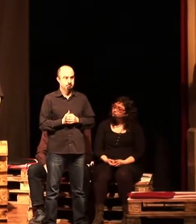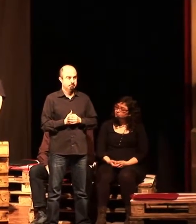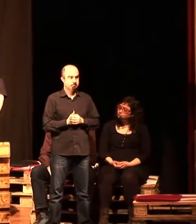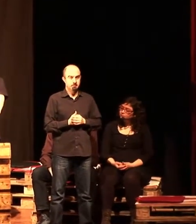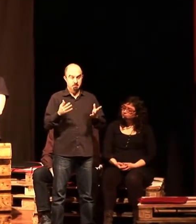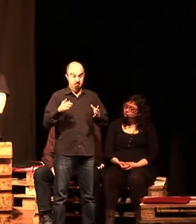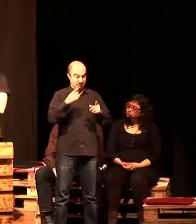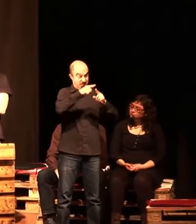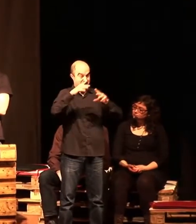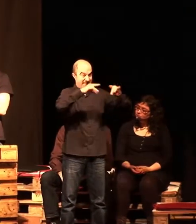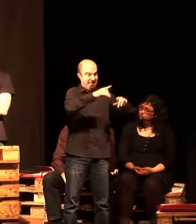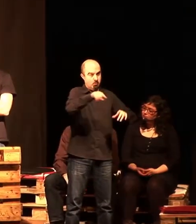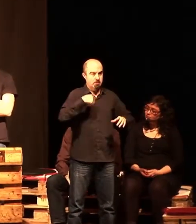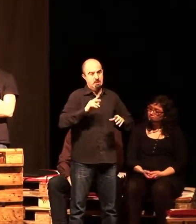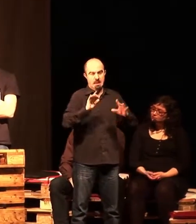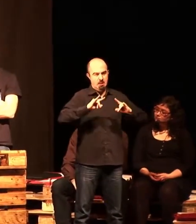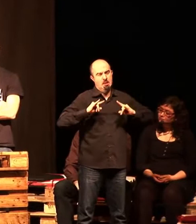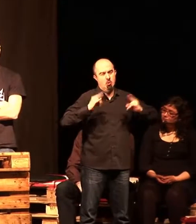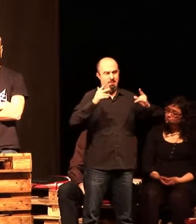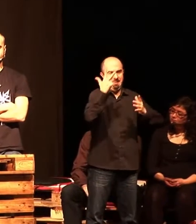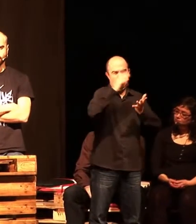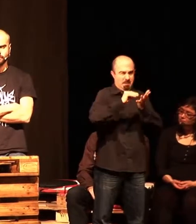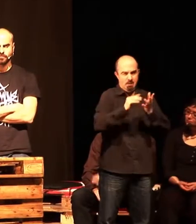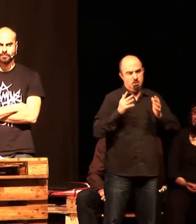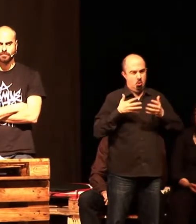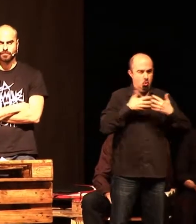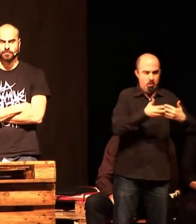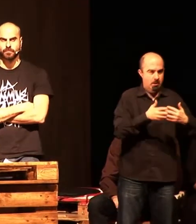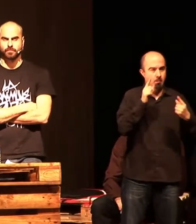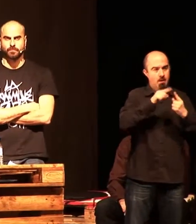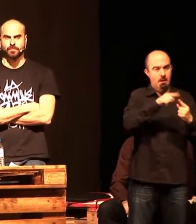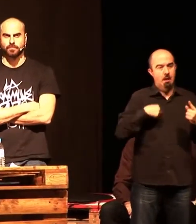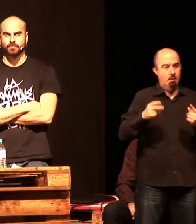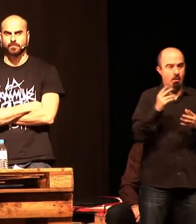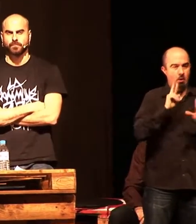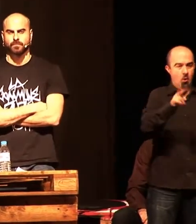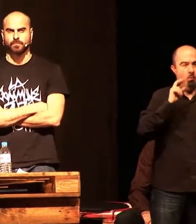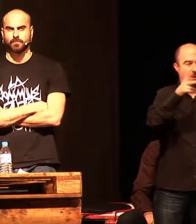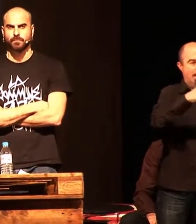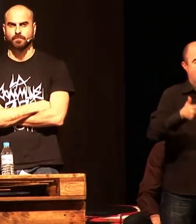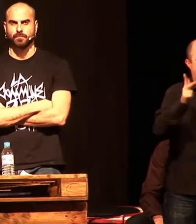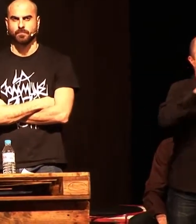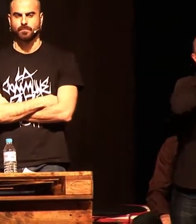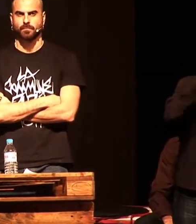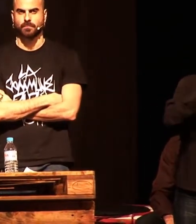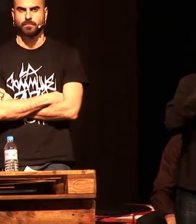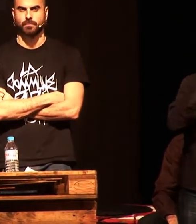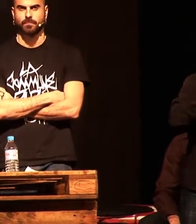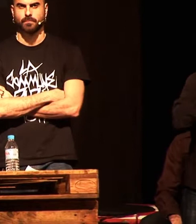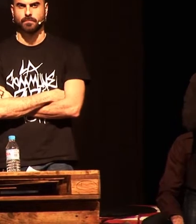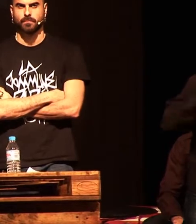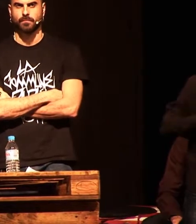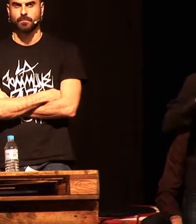i des dels diferents territoris tenim una triple lluita. La lluita per la radicalització democràtica, la lluita per la